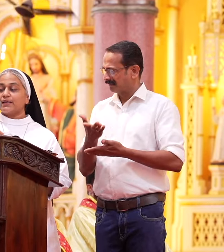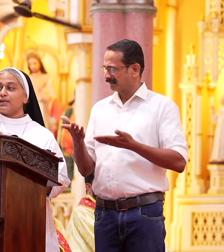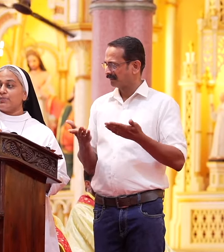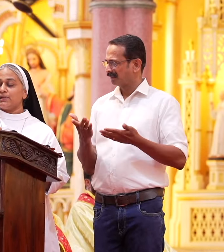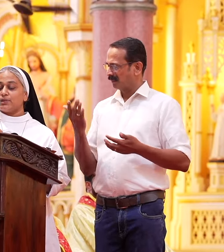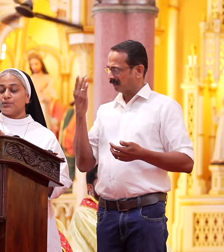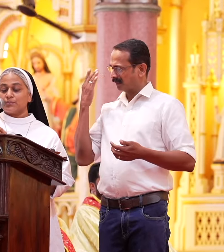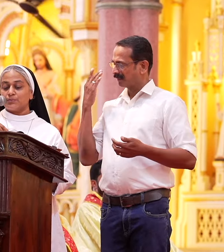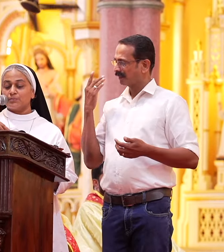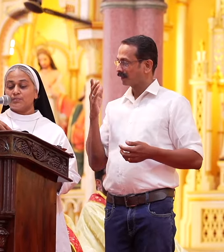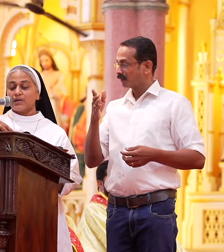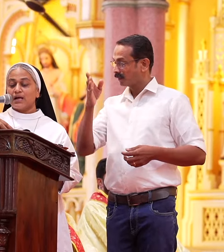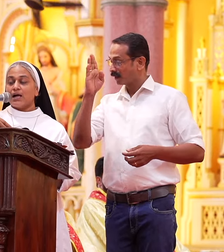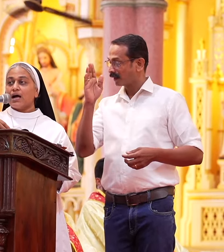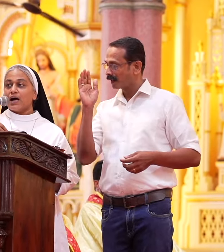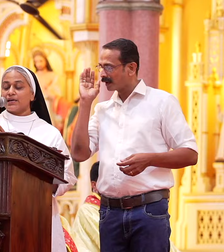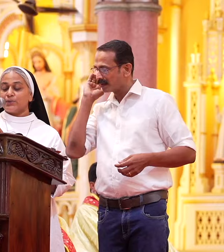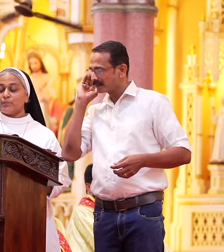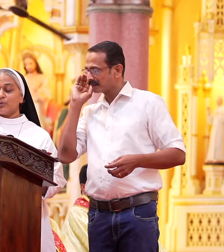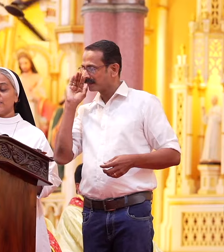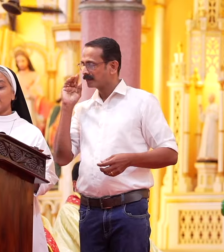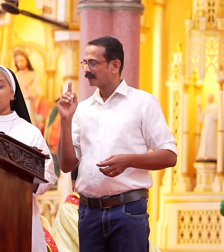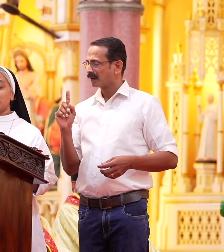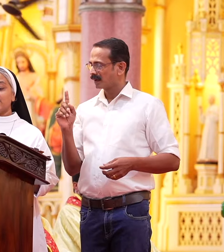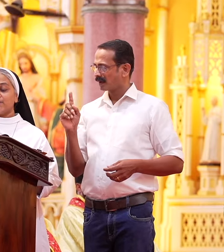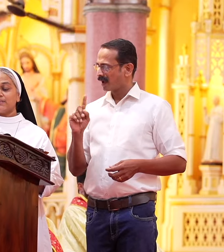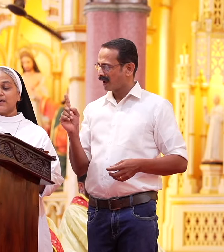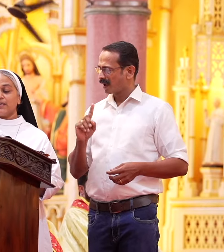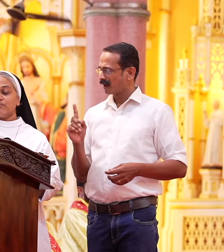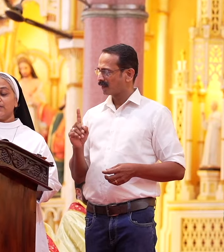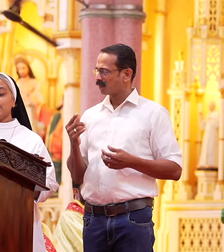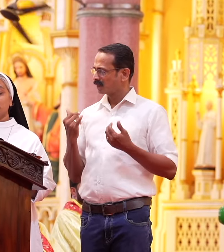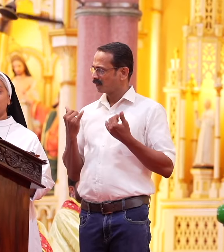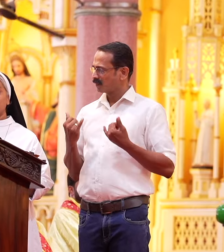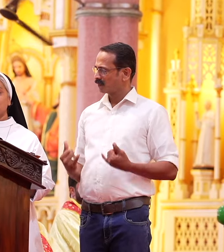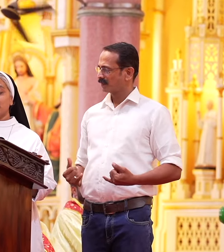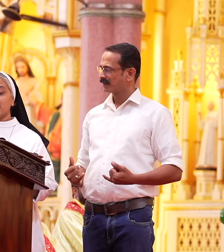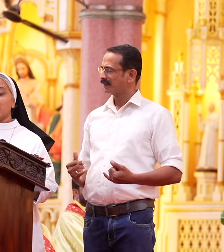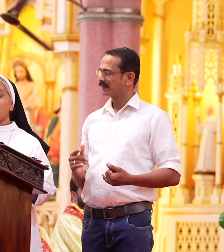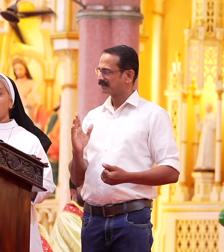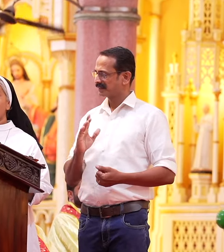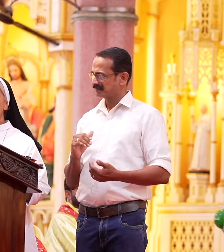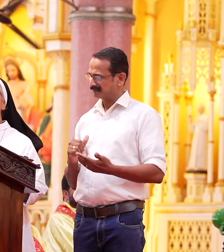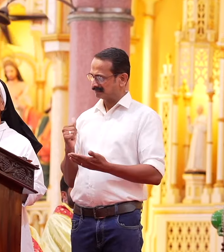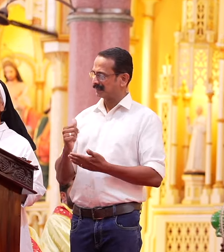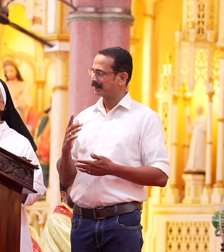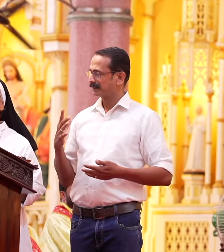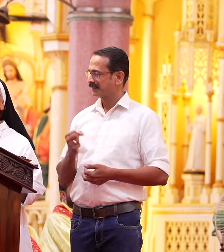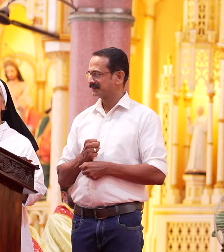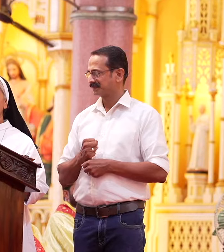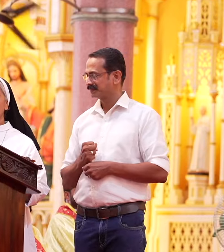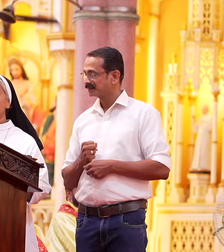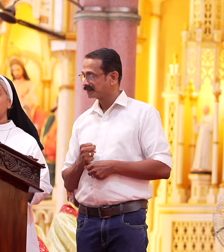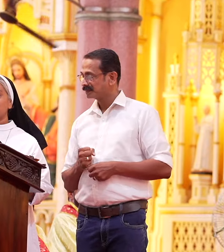സമർപ്പിക്കാൻ കടപ്പെട്ടിരിക്കുന്നു. അഹരോനെ പോലെ ദൈവത്താൽ വിളിക്കപ്പെടുകയല്ലാതെ ആരും സ്വയം